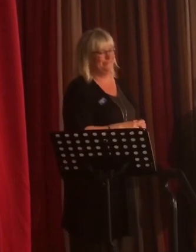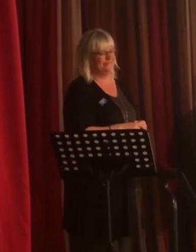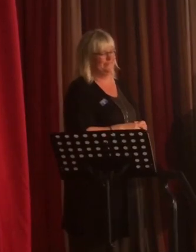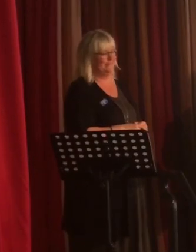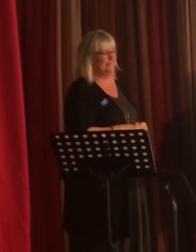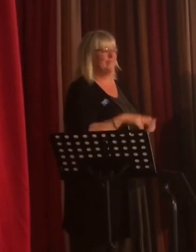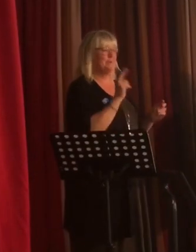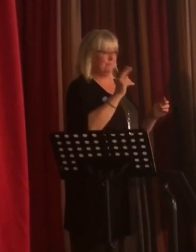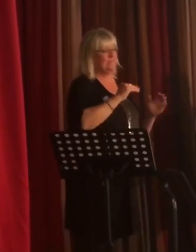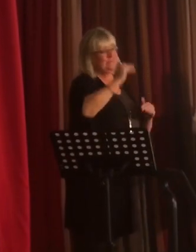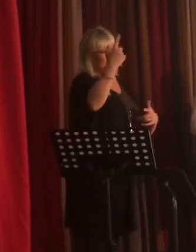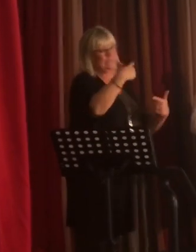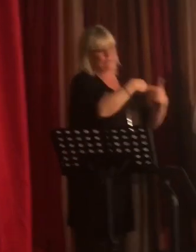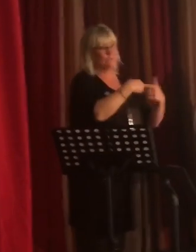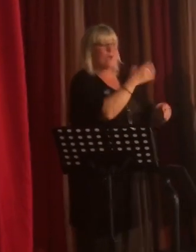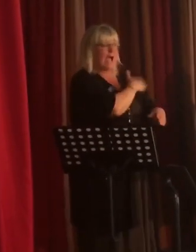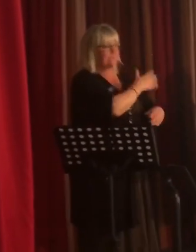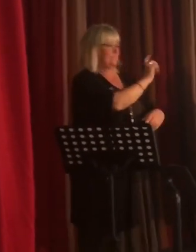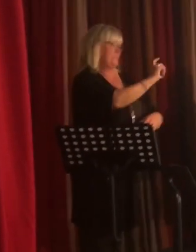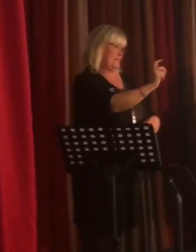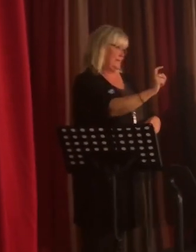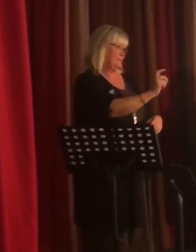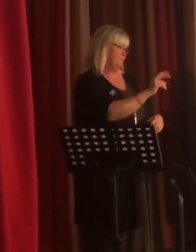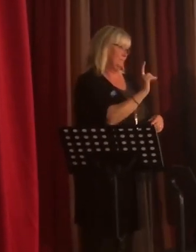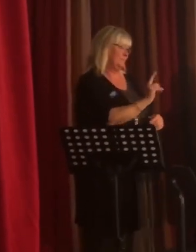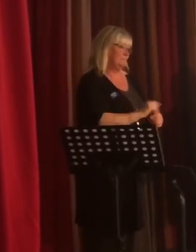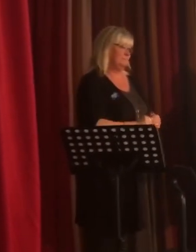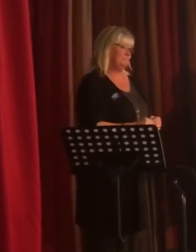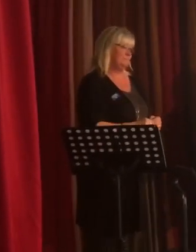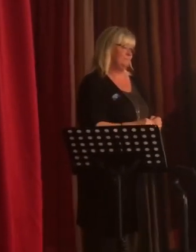Och våra stora syskon assistenterna.